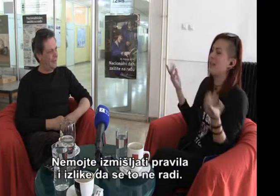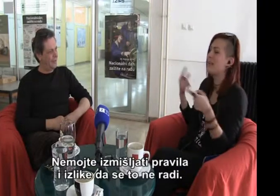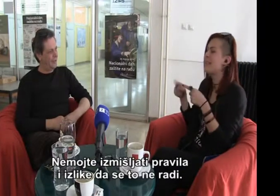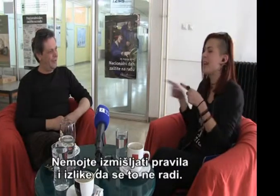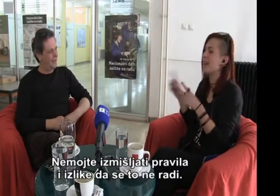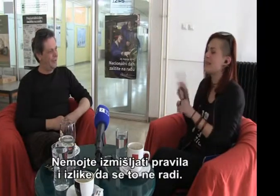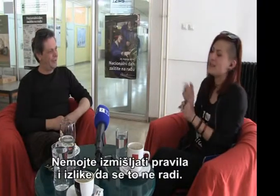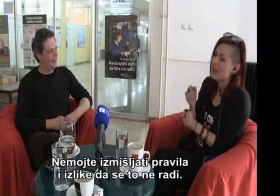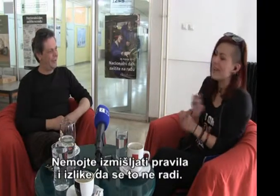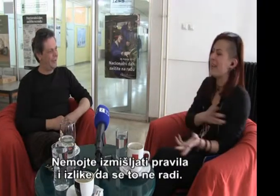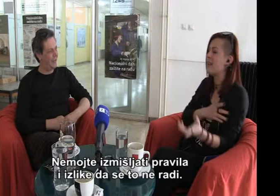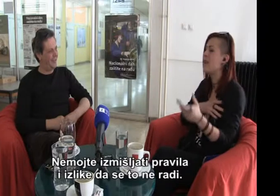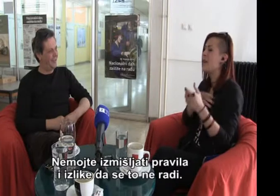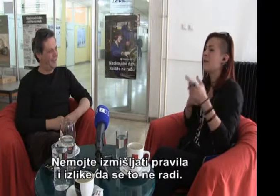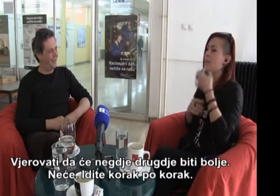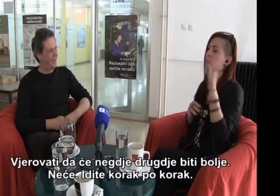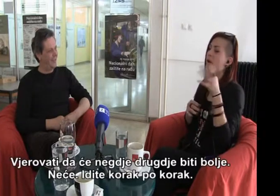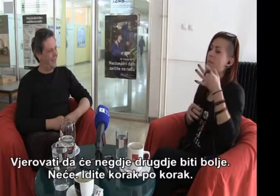izmišljati izluke, da ćete dejati, da bi mogli